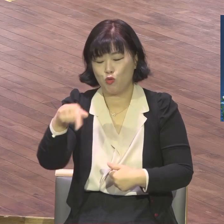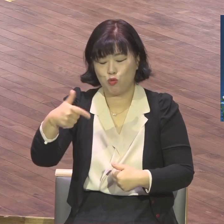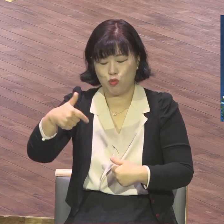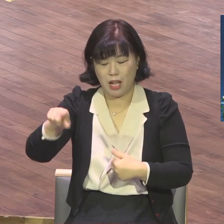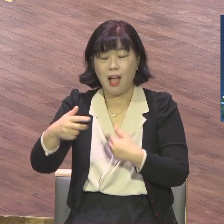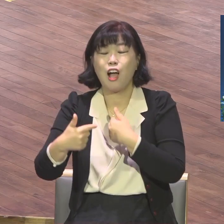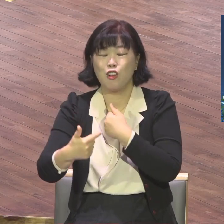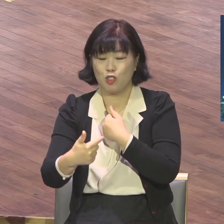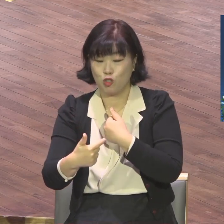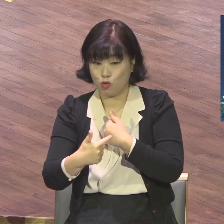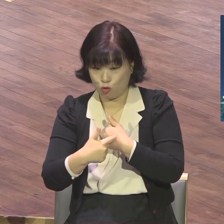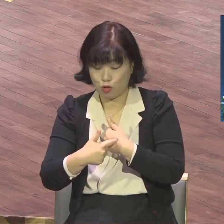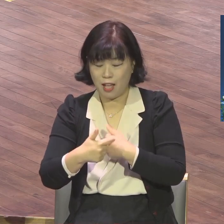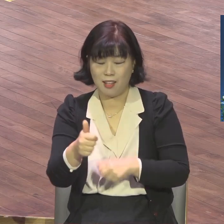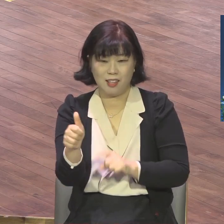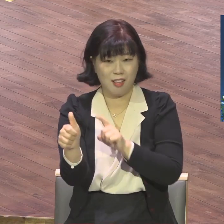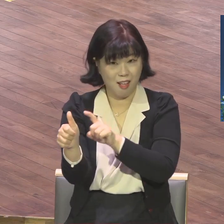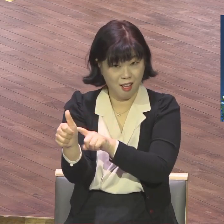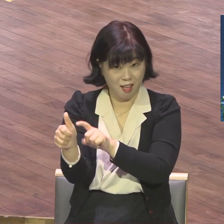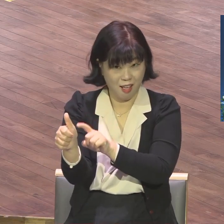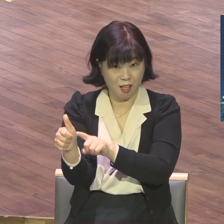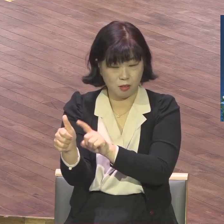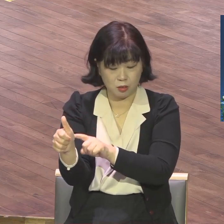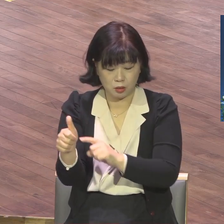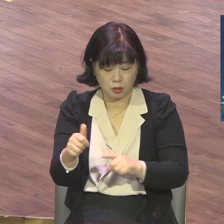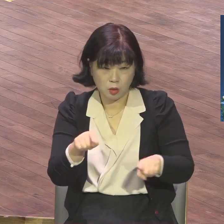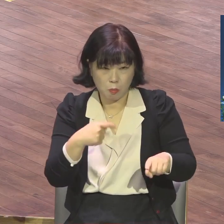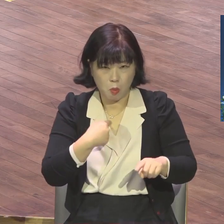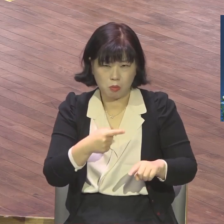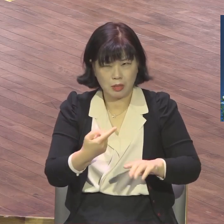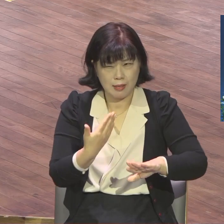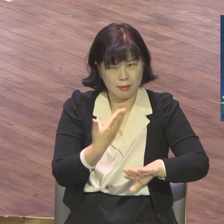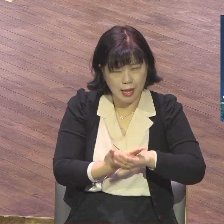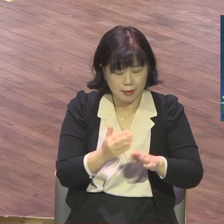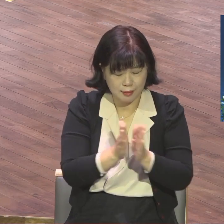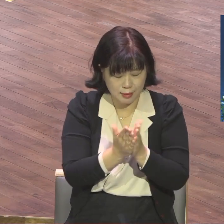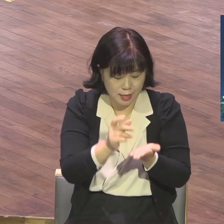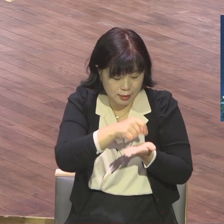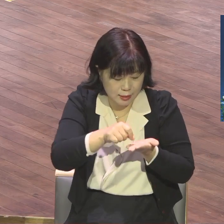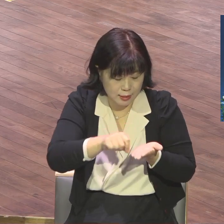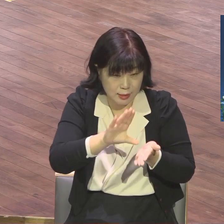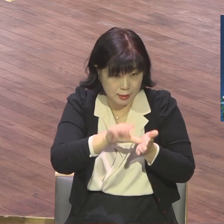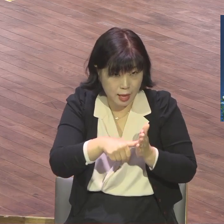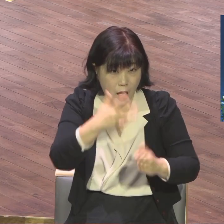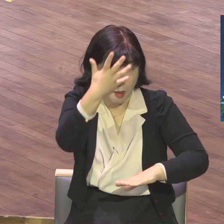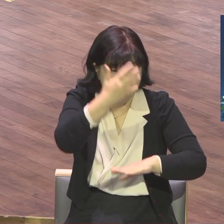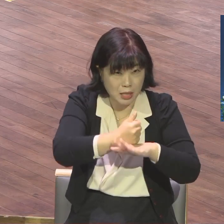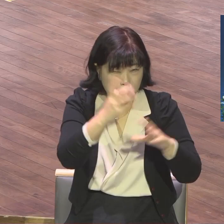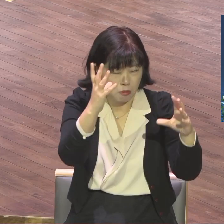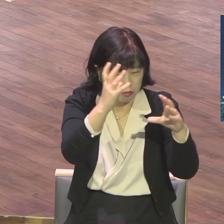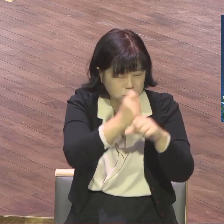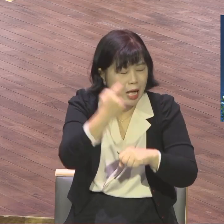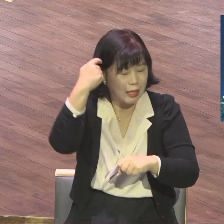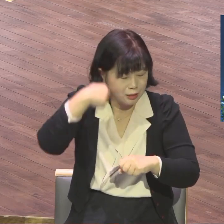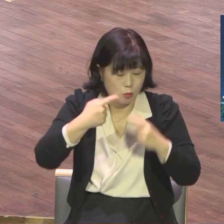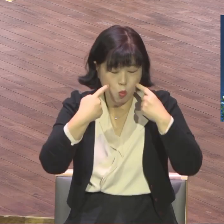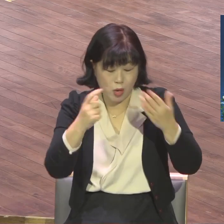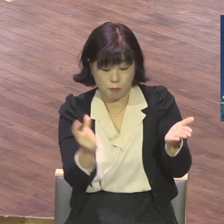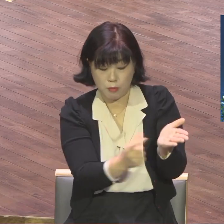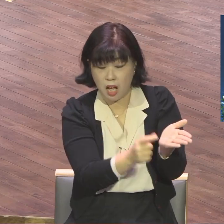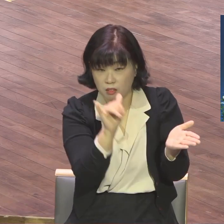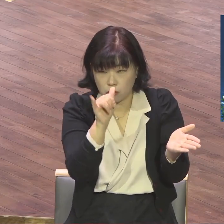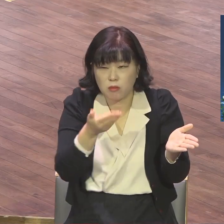맺지 않았습니다. 유일하게 결론을 맺지 않았어요. 굉장히 중요한 말씀이. 그리고 바울의 선교